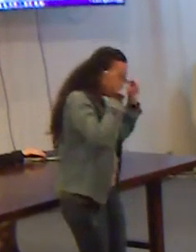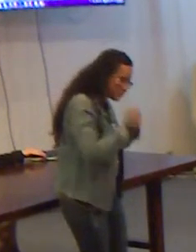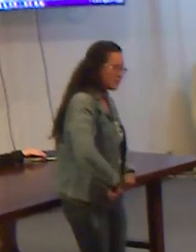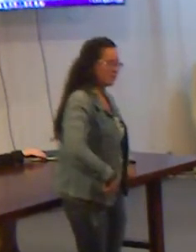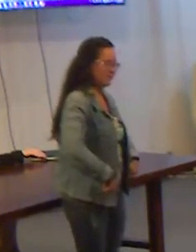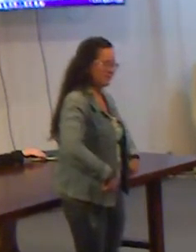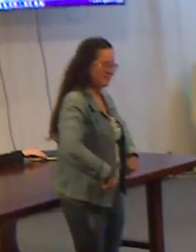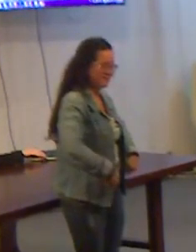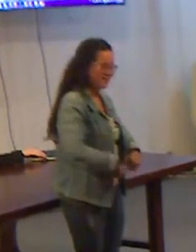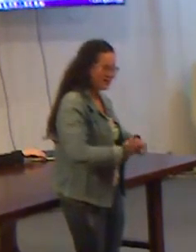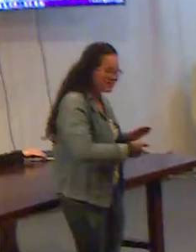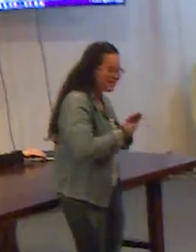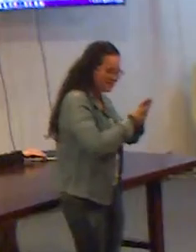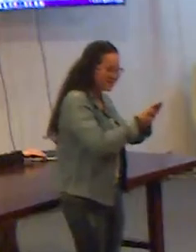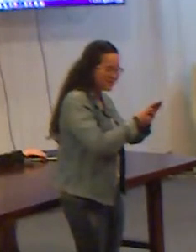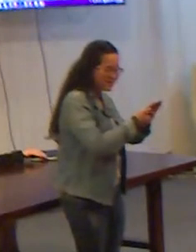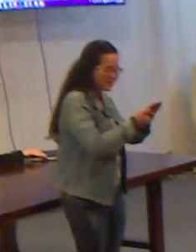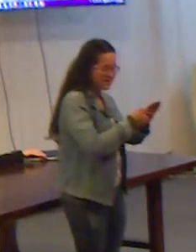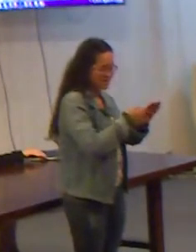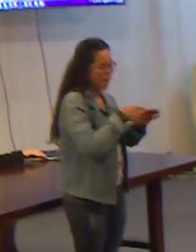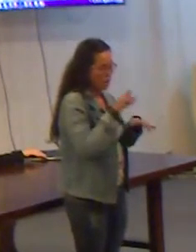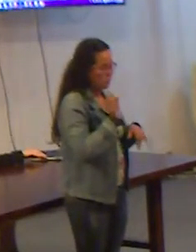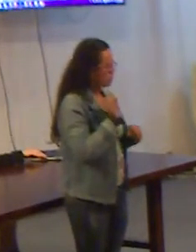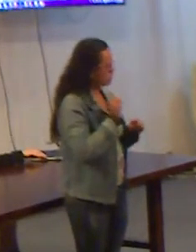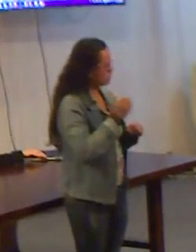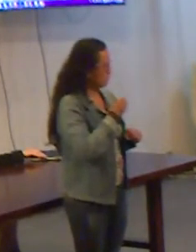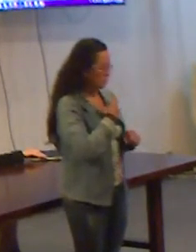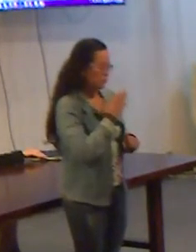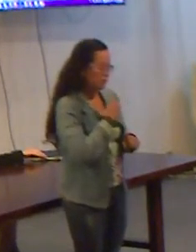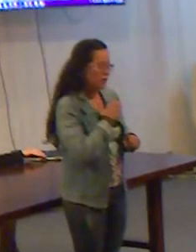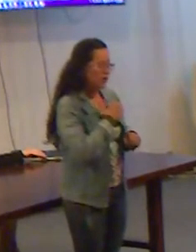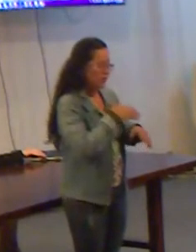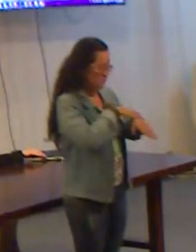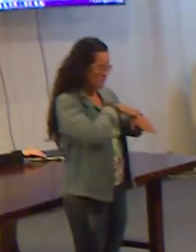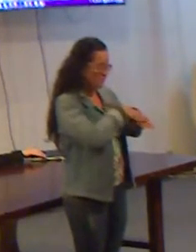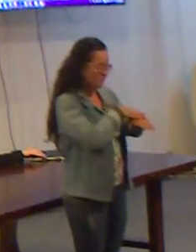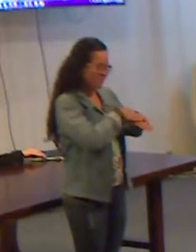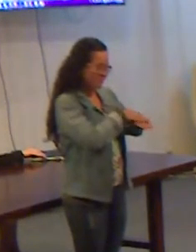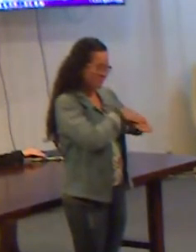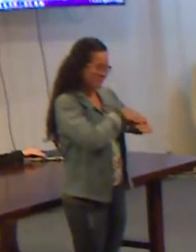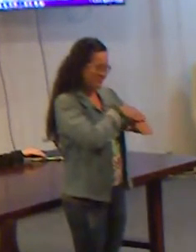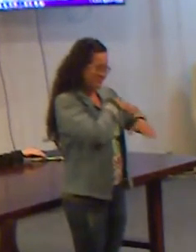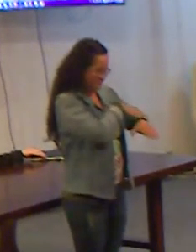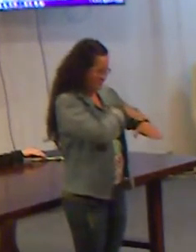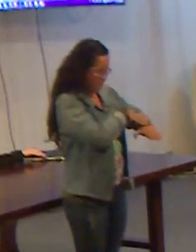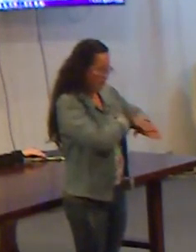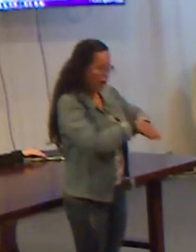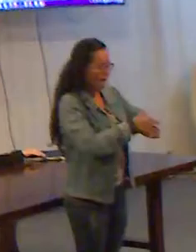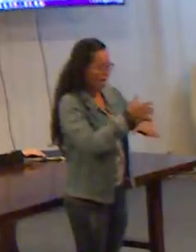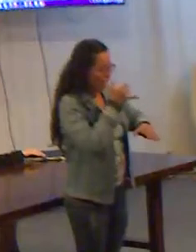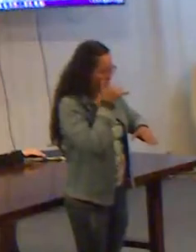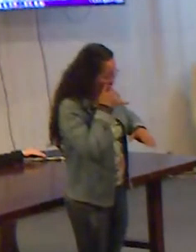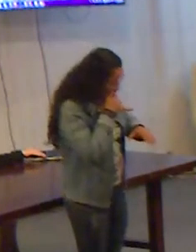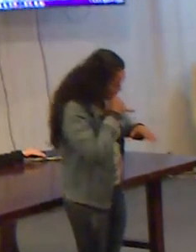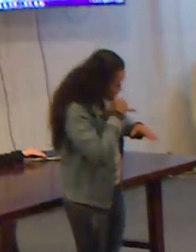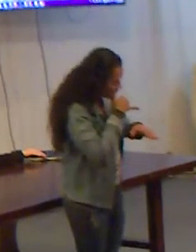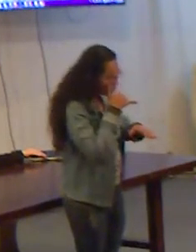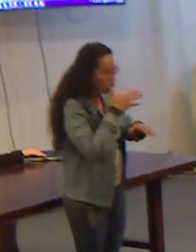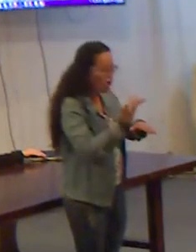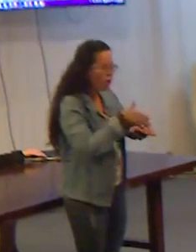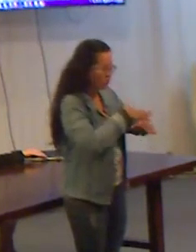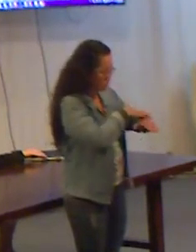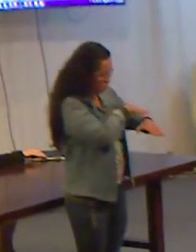lograr, hacíamos, teníamos la posibilidad de tener rampas, entonces a partir de videos mostramos la experiencia de cómo